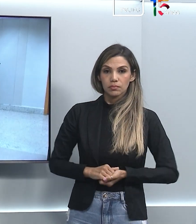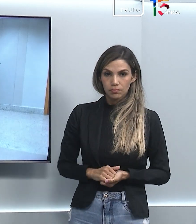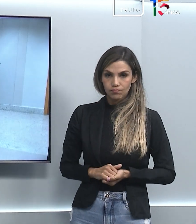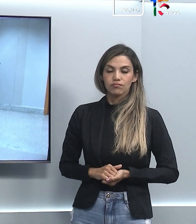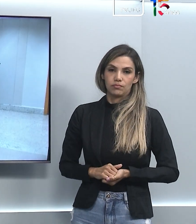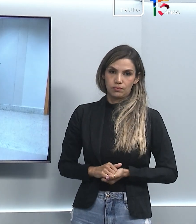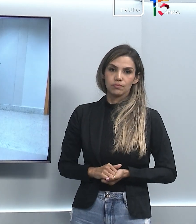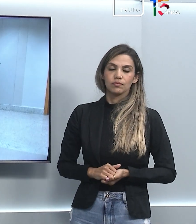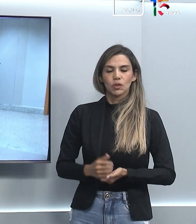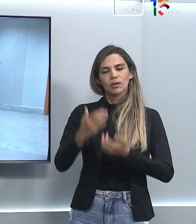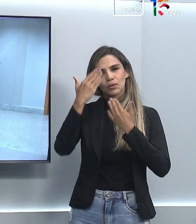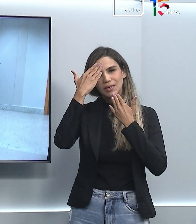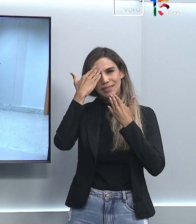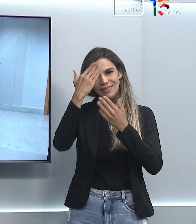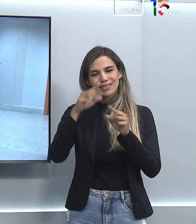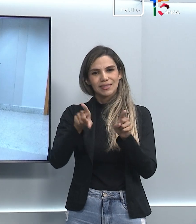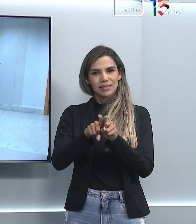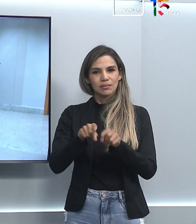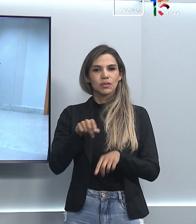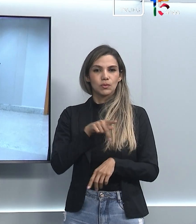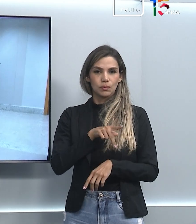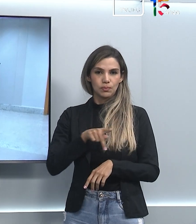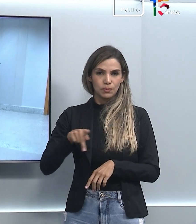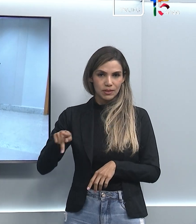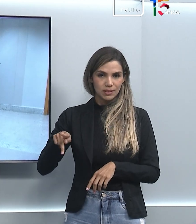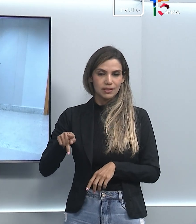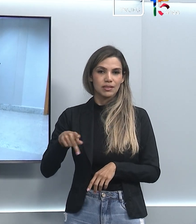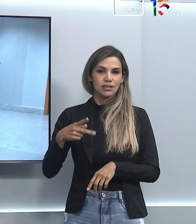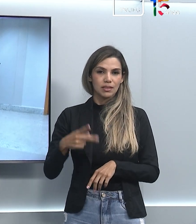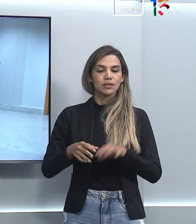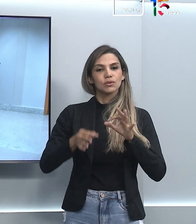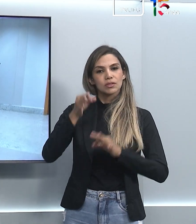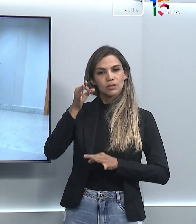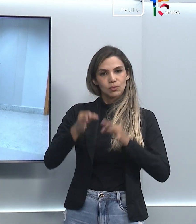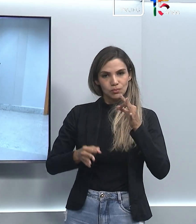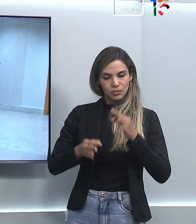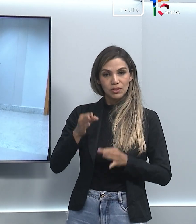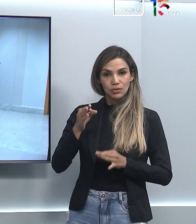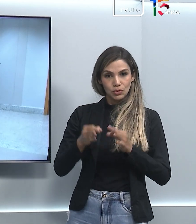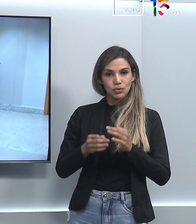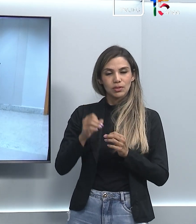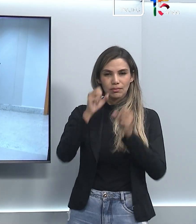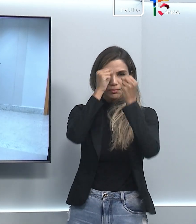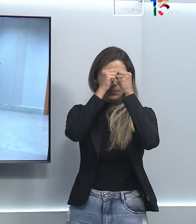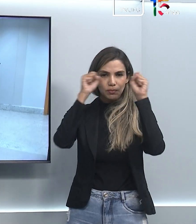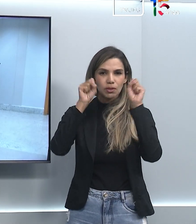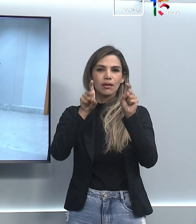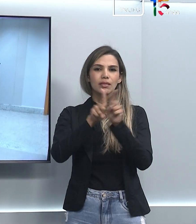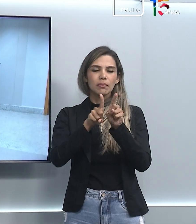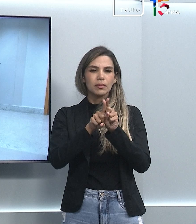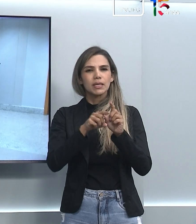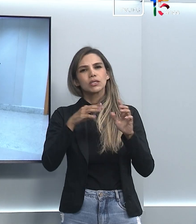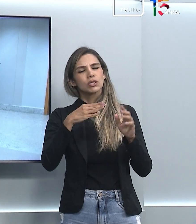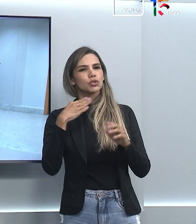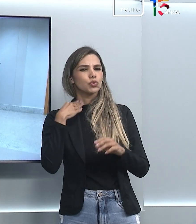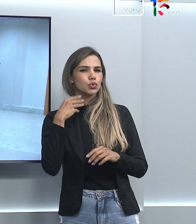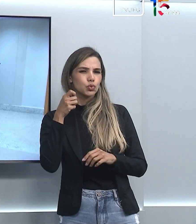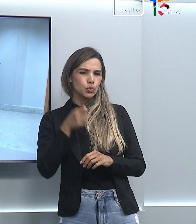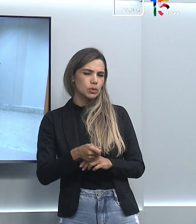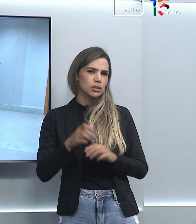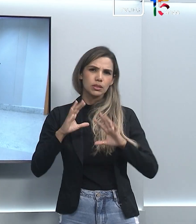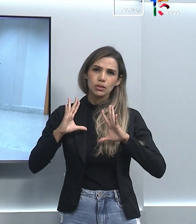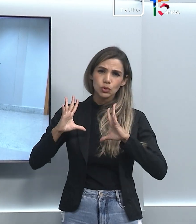também faço um agradecimento ao nosso presidente do Tribunal de Justiça, desembargador Leandro Crispim, e a todos os juízes e juízas, diretores de